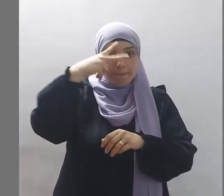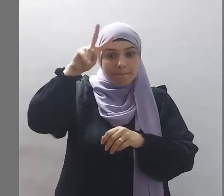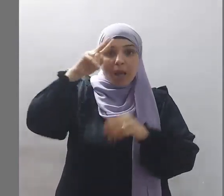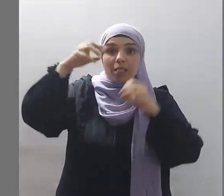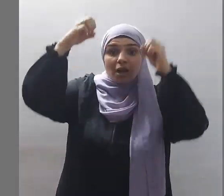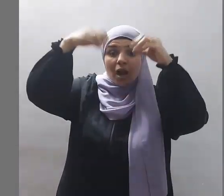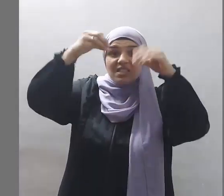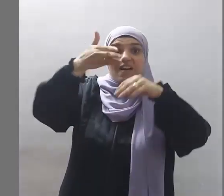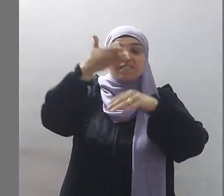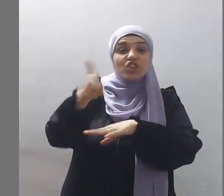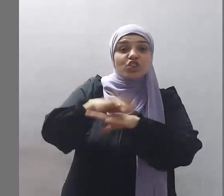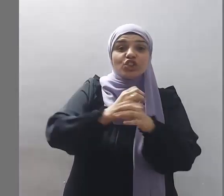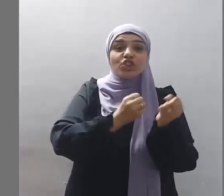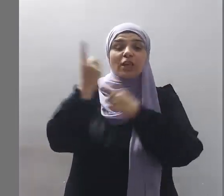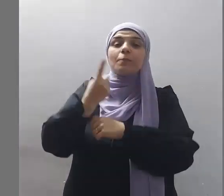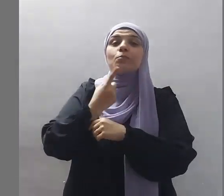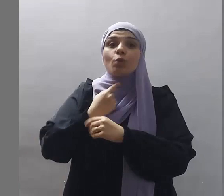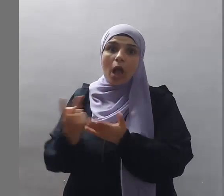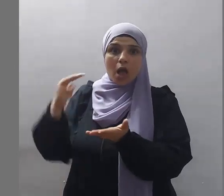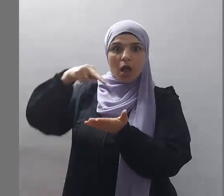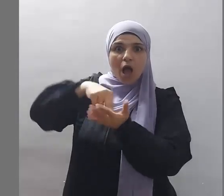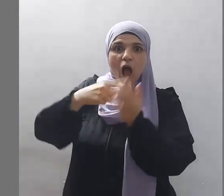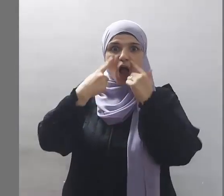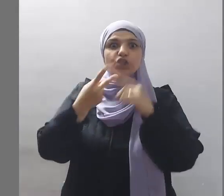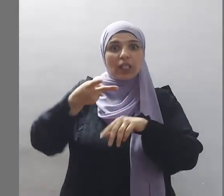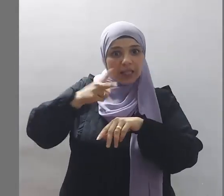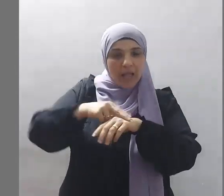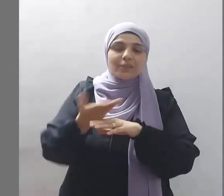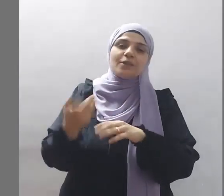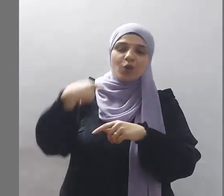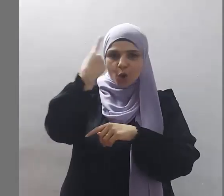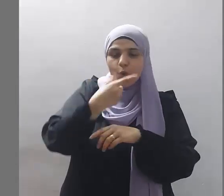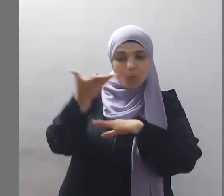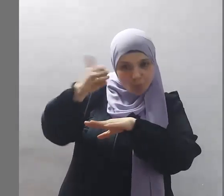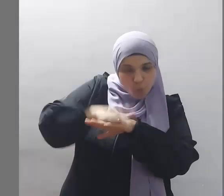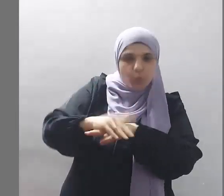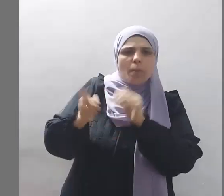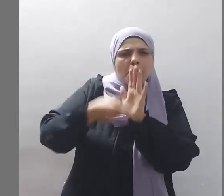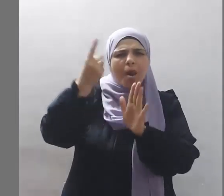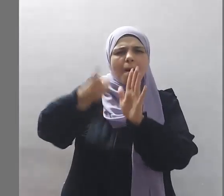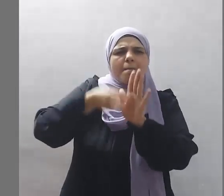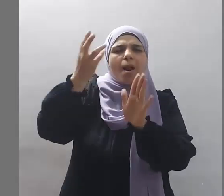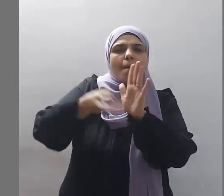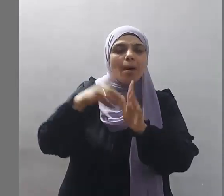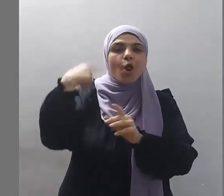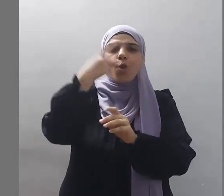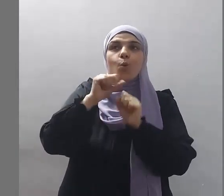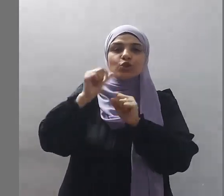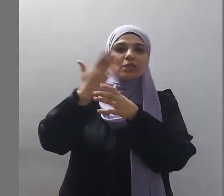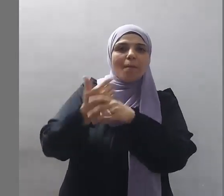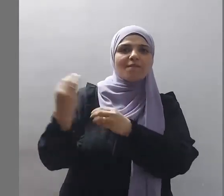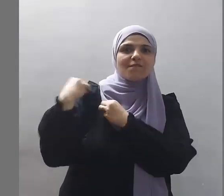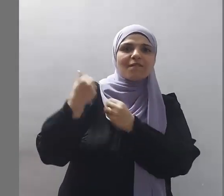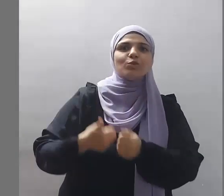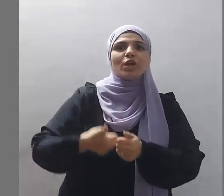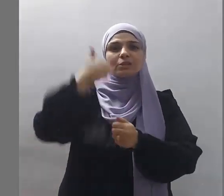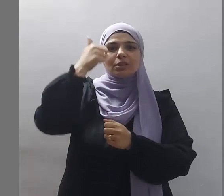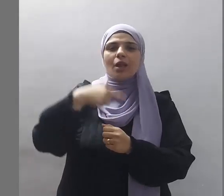الشهادة يتمنى الرجوع إلى الدنيا يستشهد مرات ومرات. يقول صلوات ربي